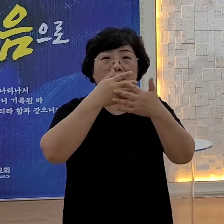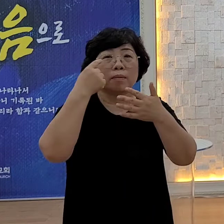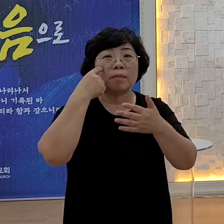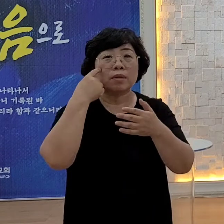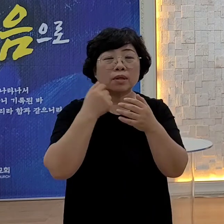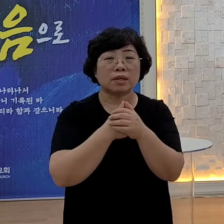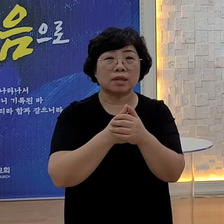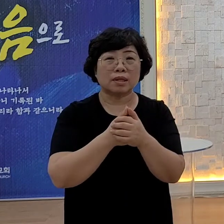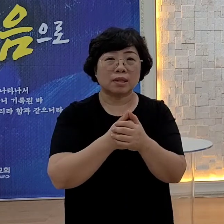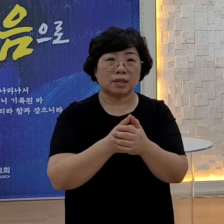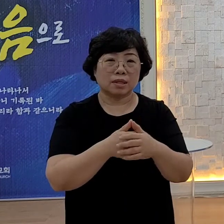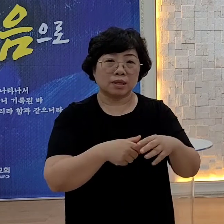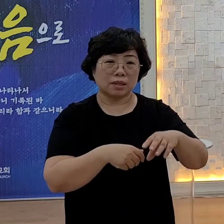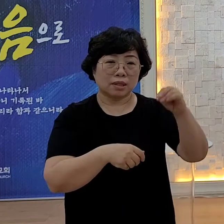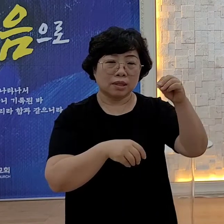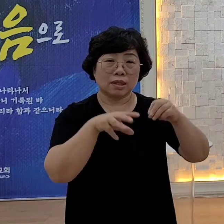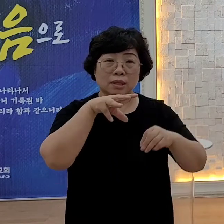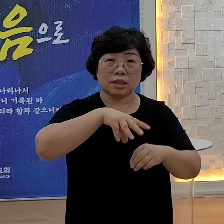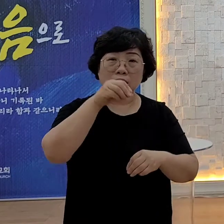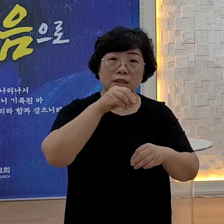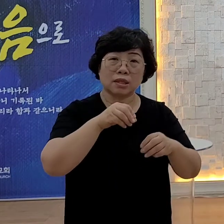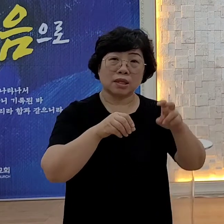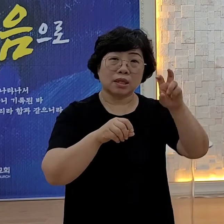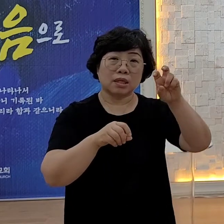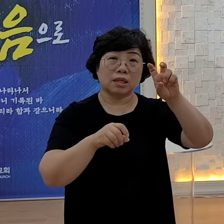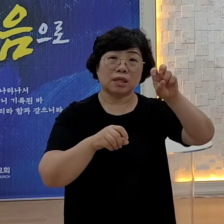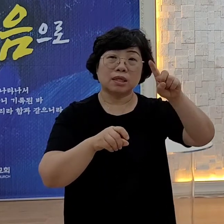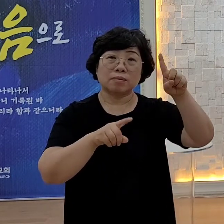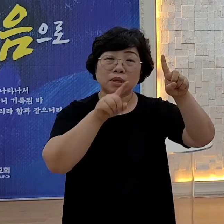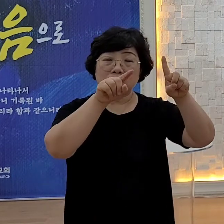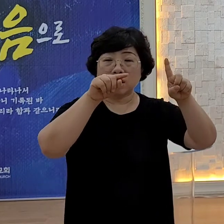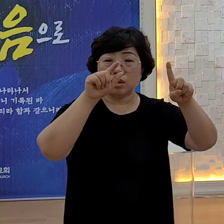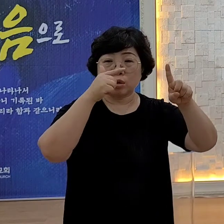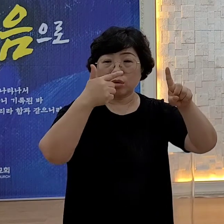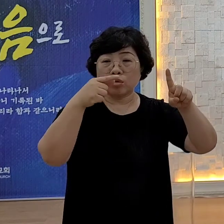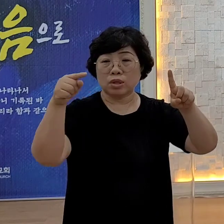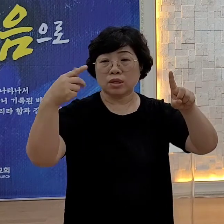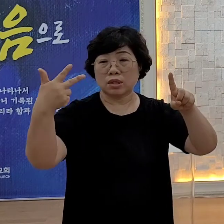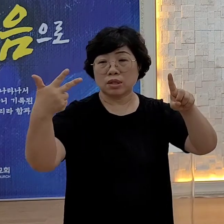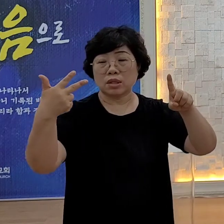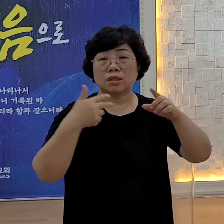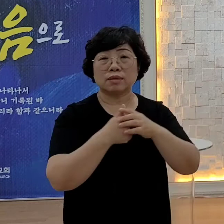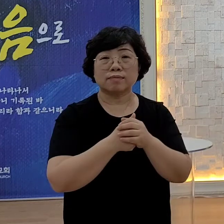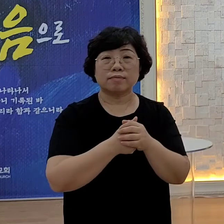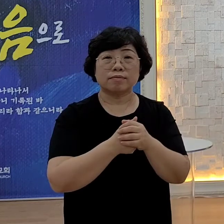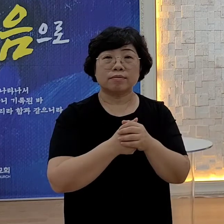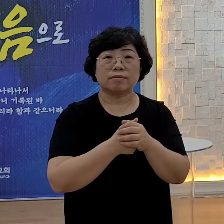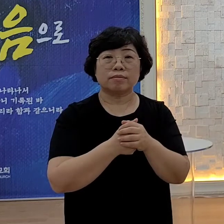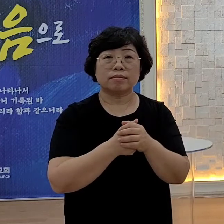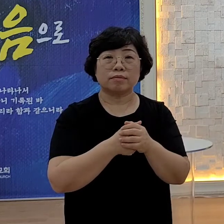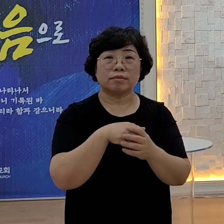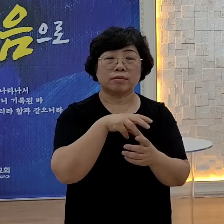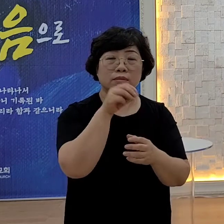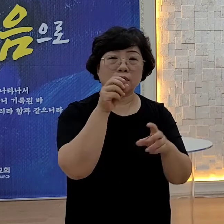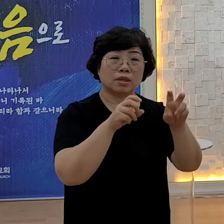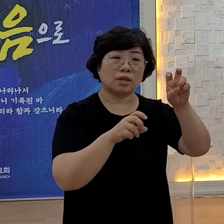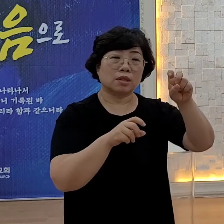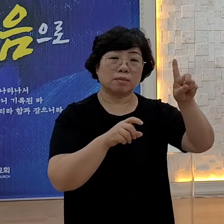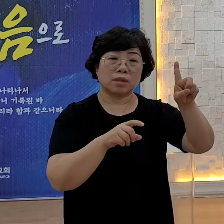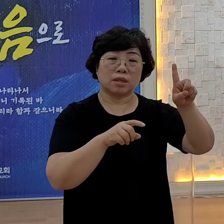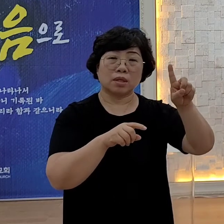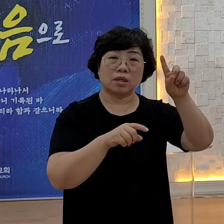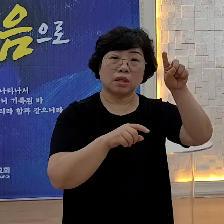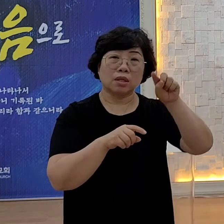창세기 21장. 예. 창세기 21장 바로 다음 몇 페이지 안 가면 있죠. 26페이지